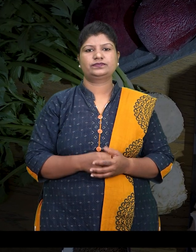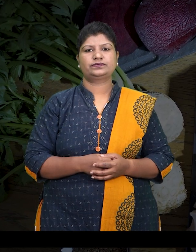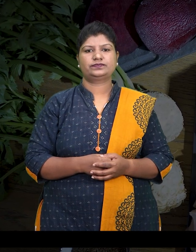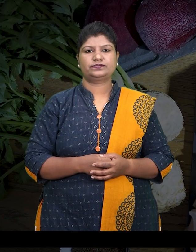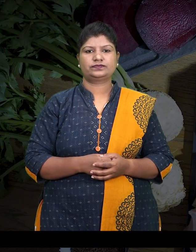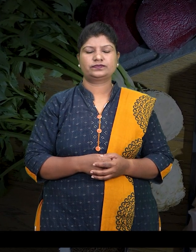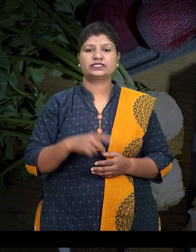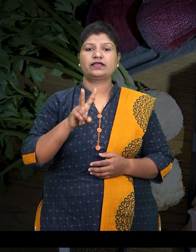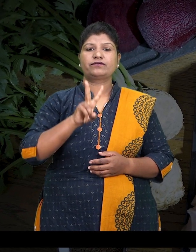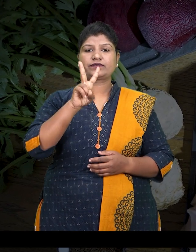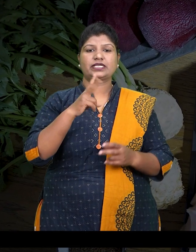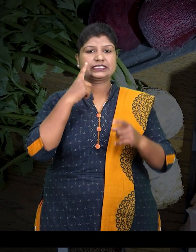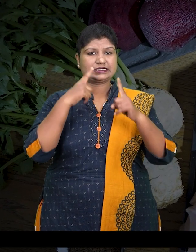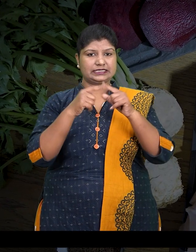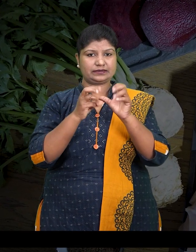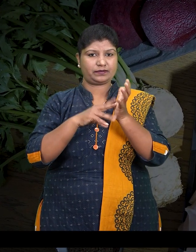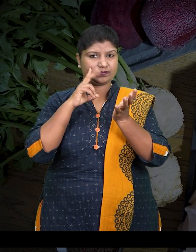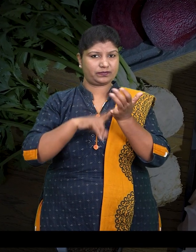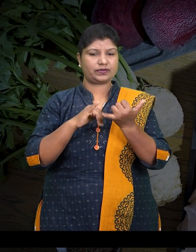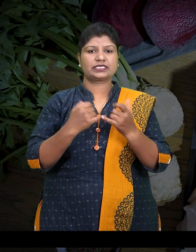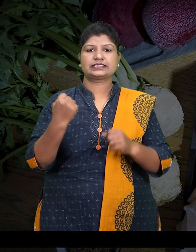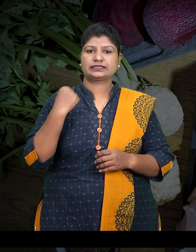प्रोटीन, विटामिन,